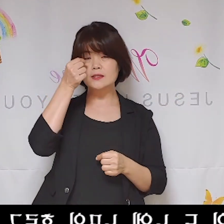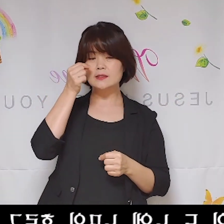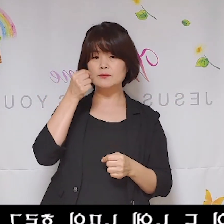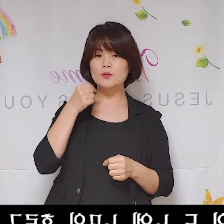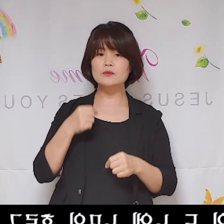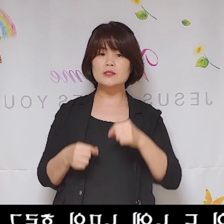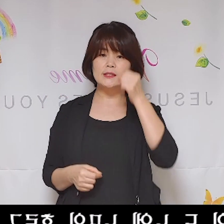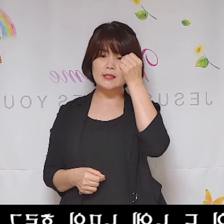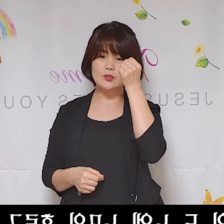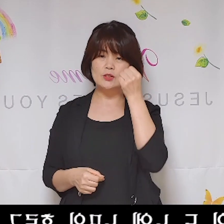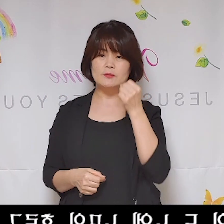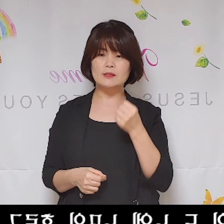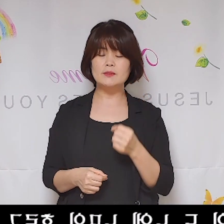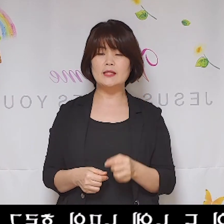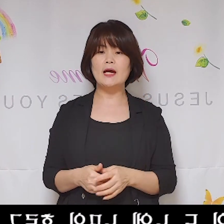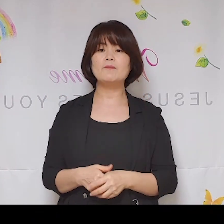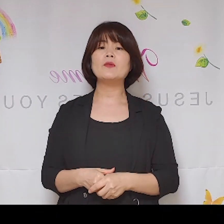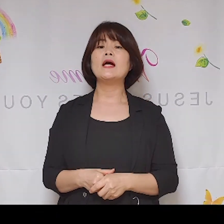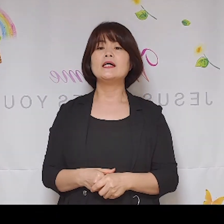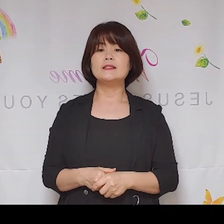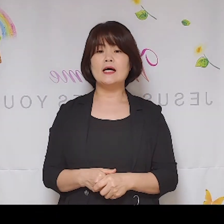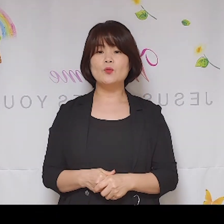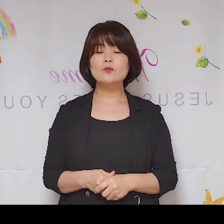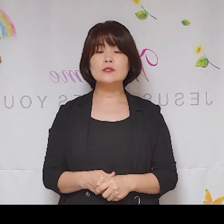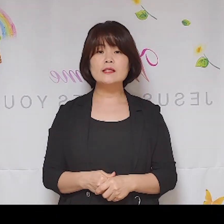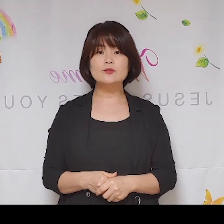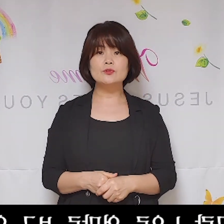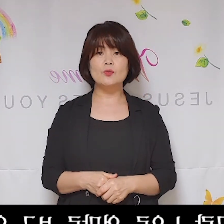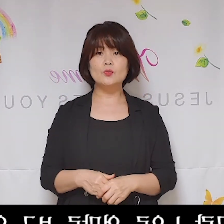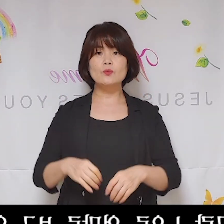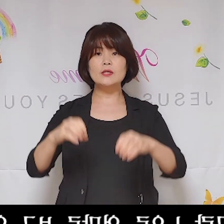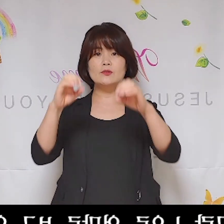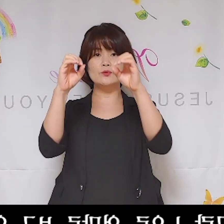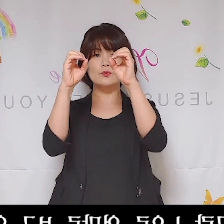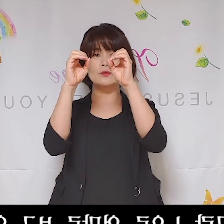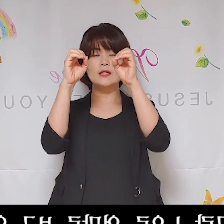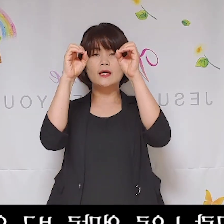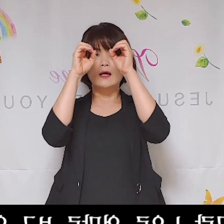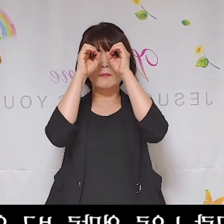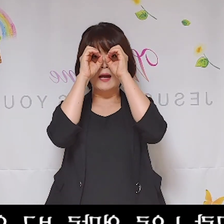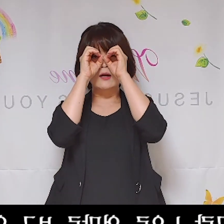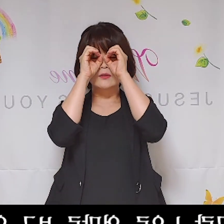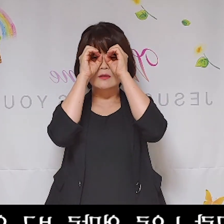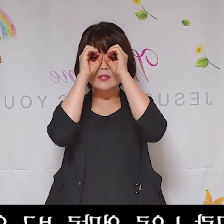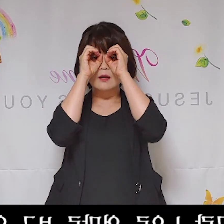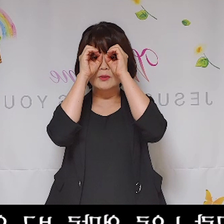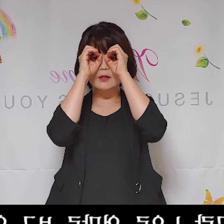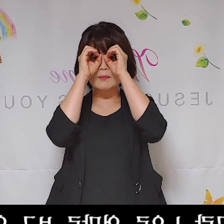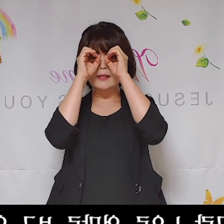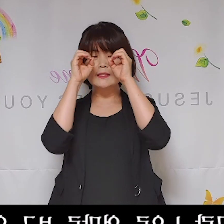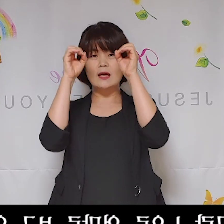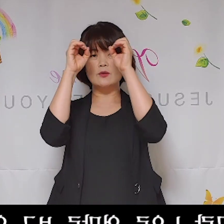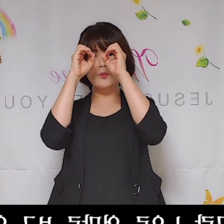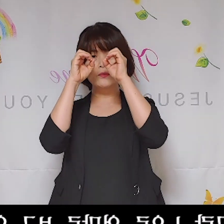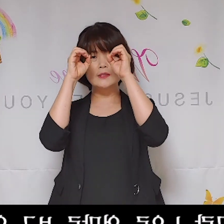흘러내리는 표시를 해주시면 됩니다. 자, 동그란 눈으로는 망원경처럼 이렇게 만드세요.